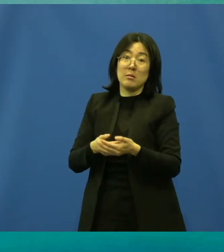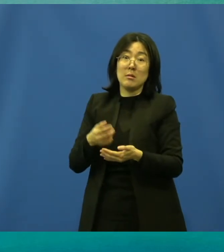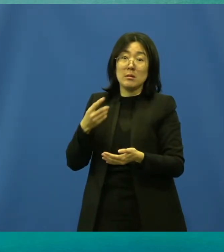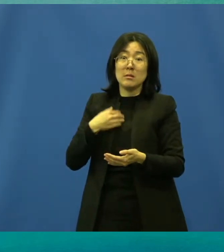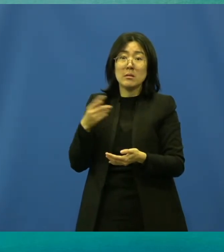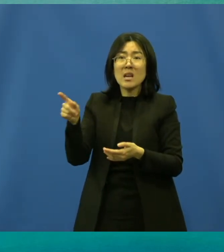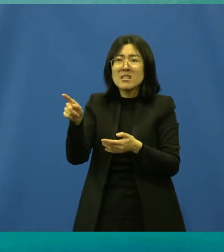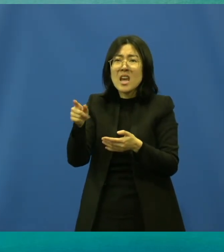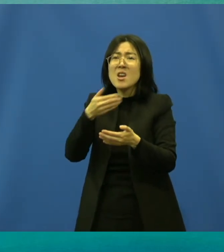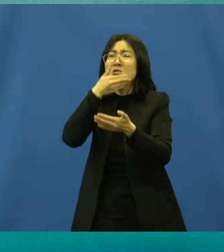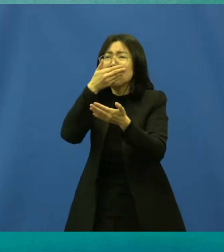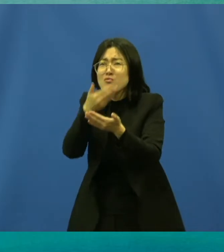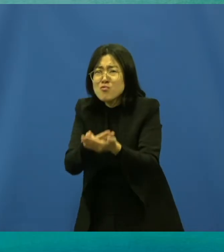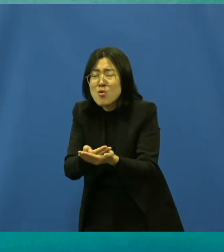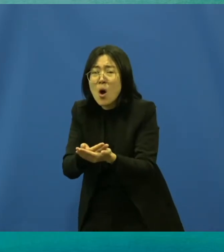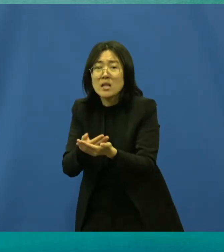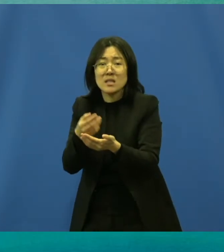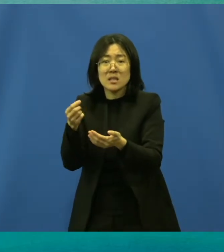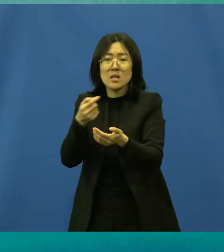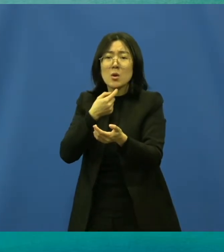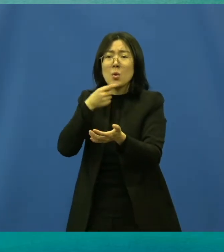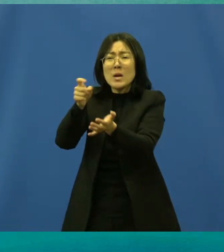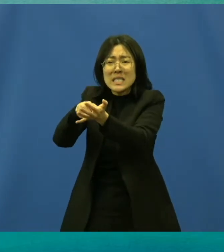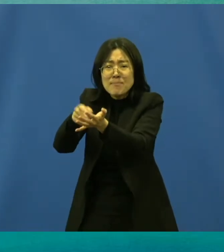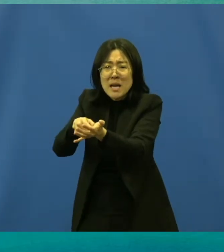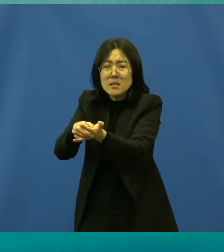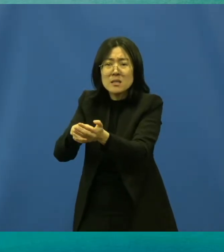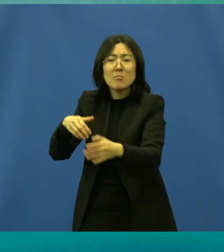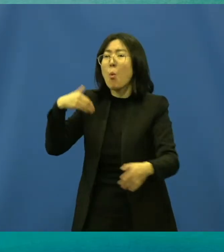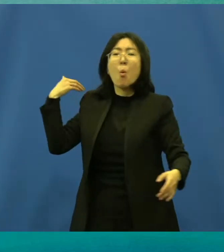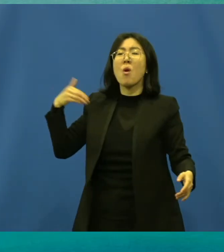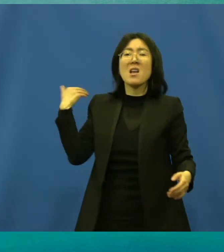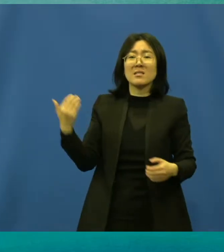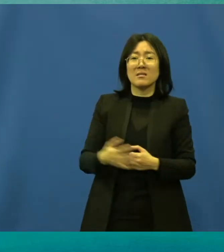또 그게 얼마나 시급한지 몰랐어요.